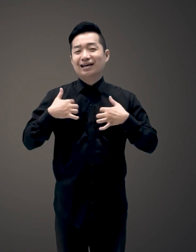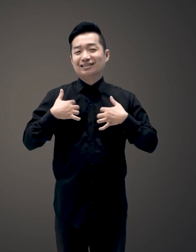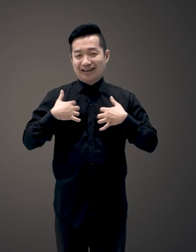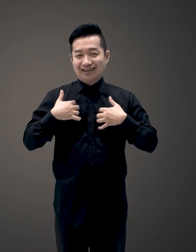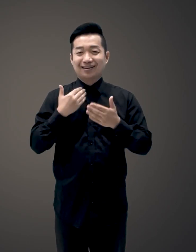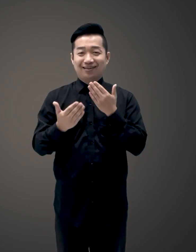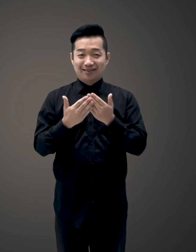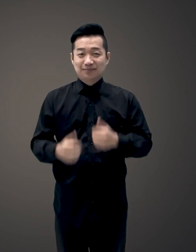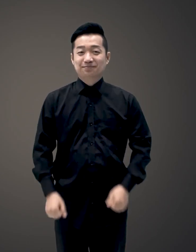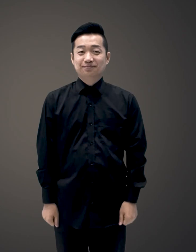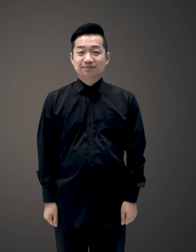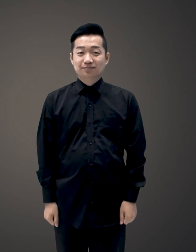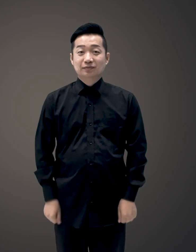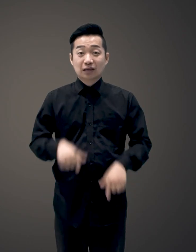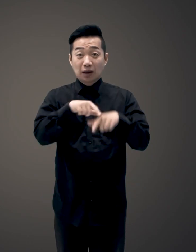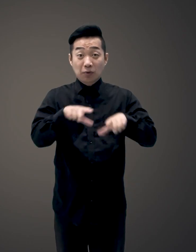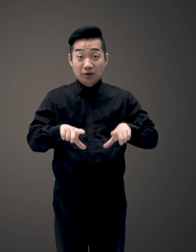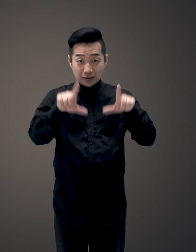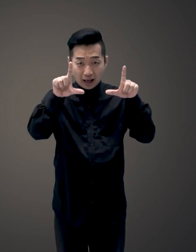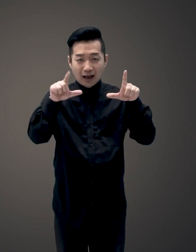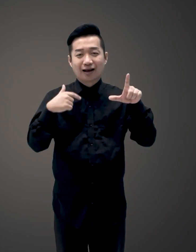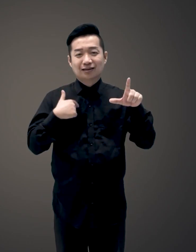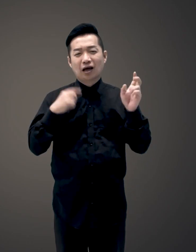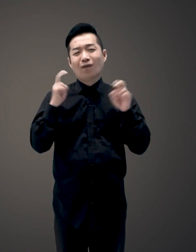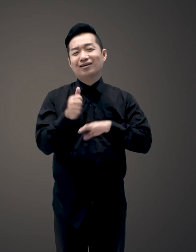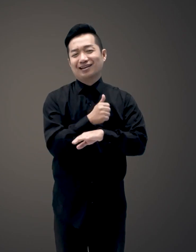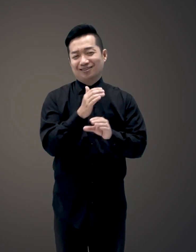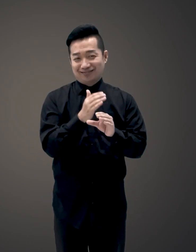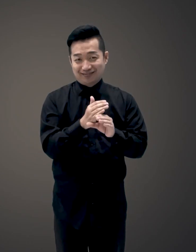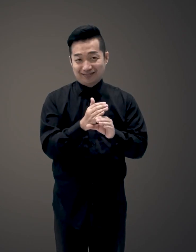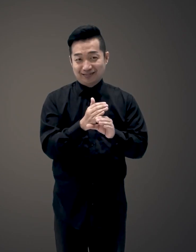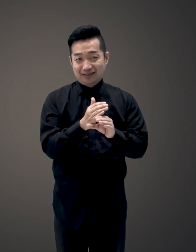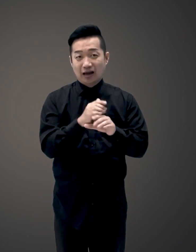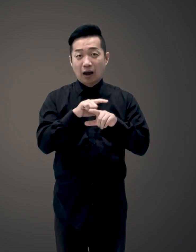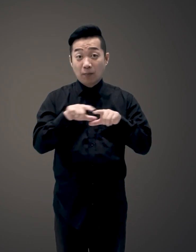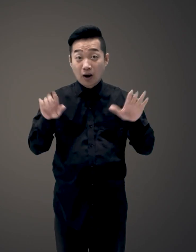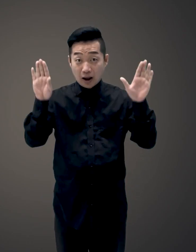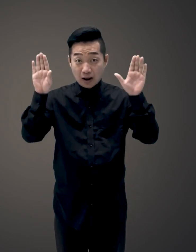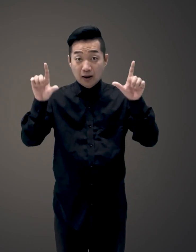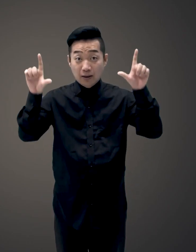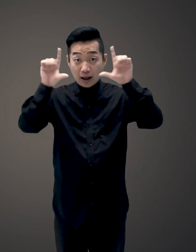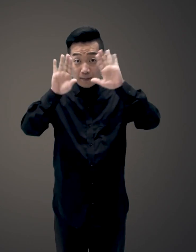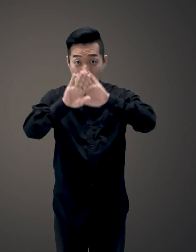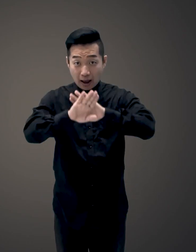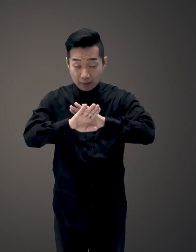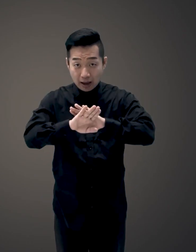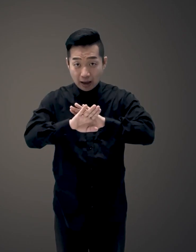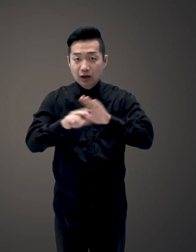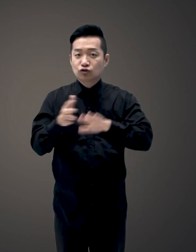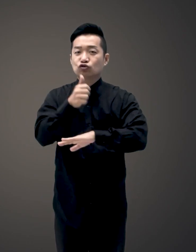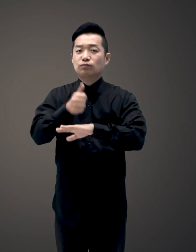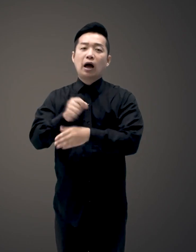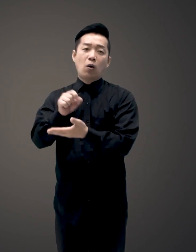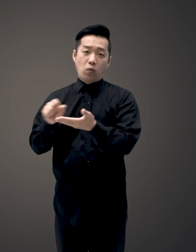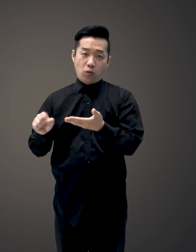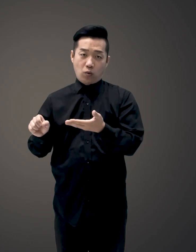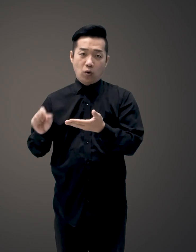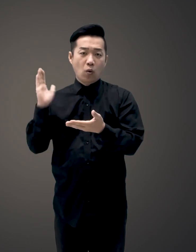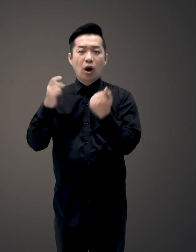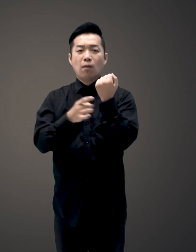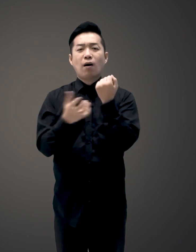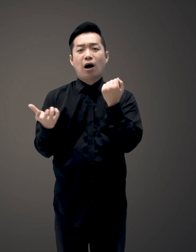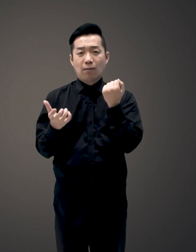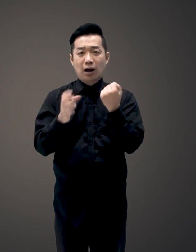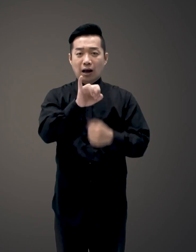재밌는 시간이었습니다. 평일 낮에는 직장에 다니고요. 평일 밤이나 주말에는 소설을 씁니다. 요새